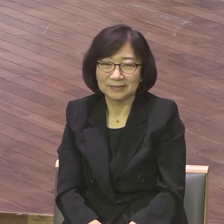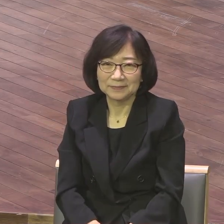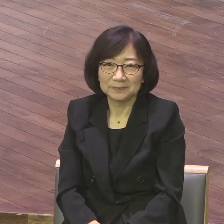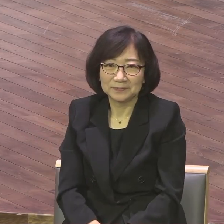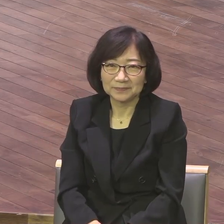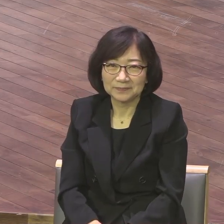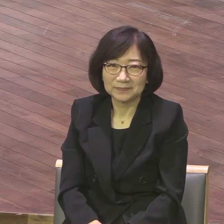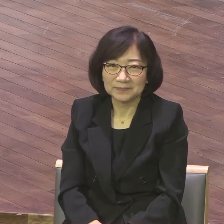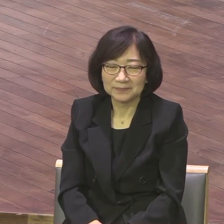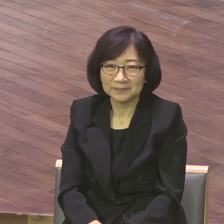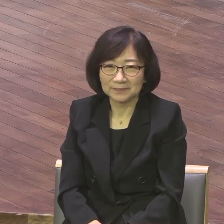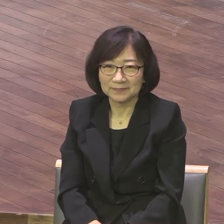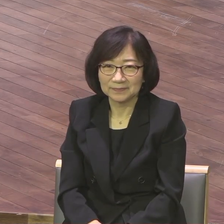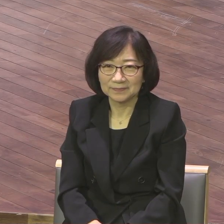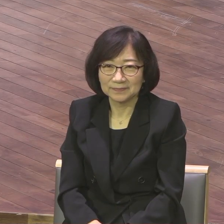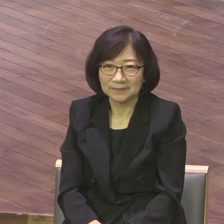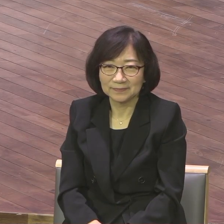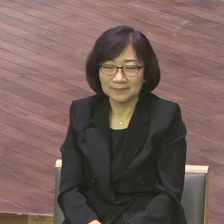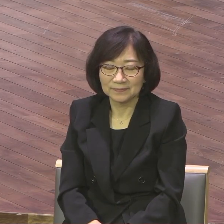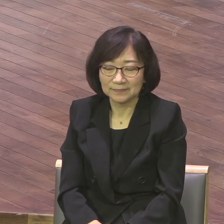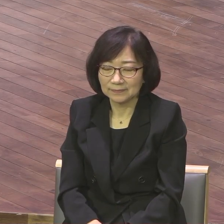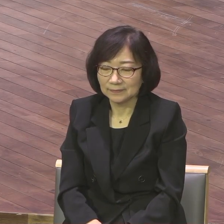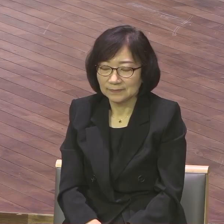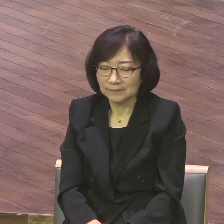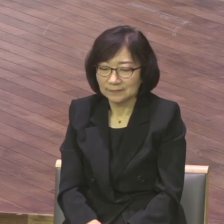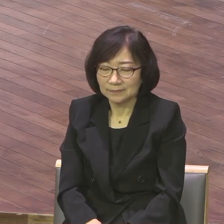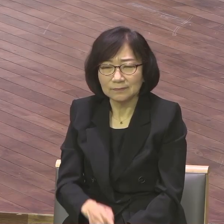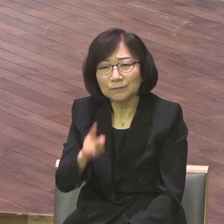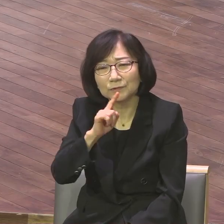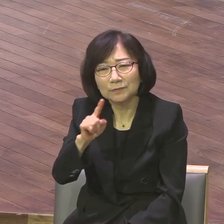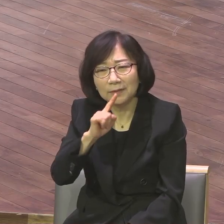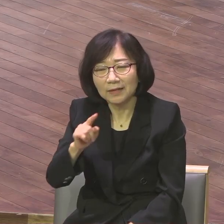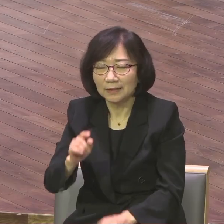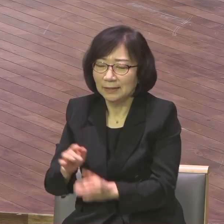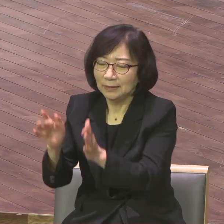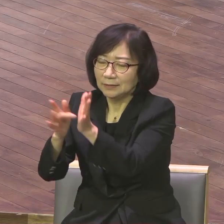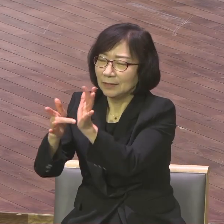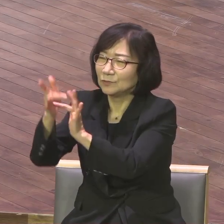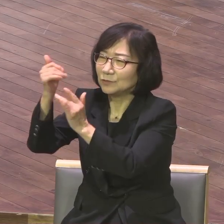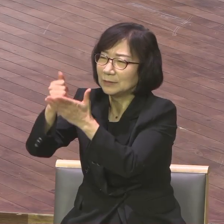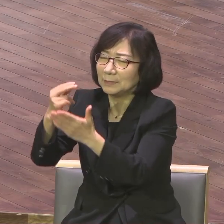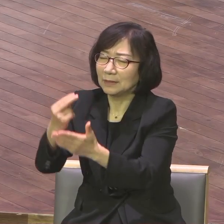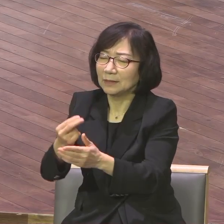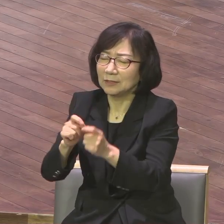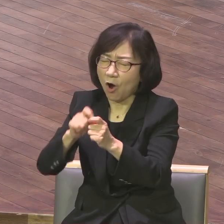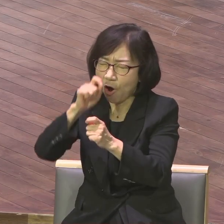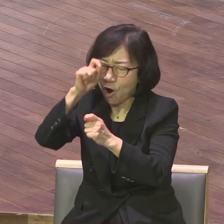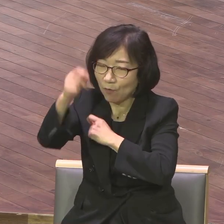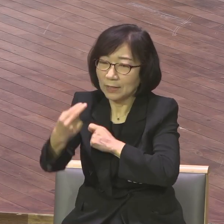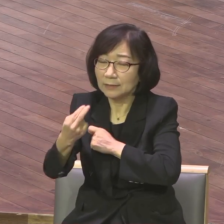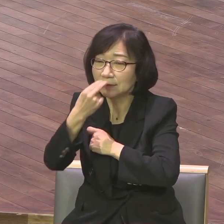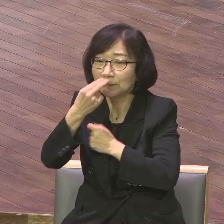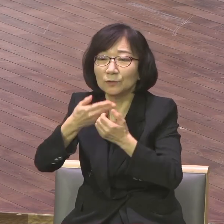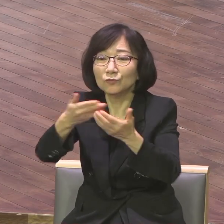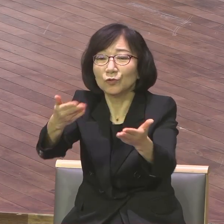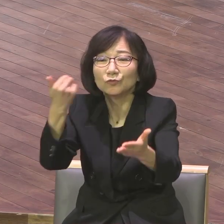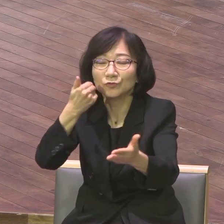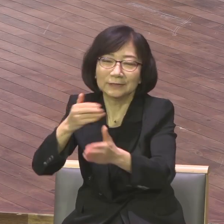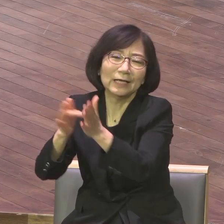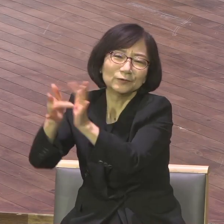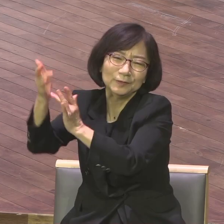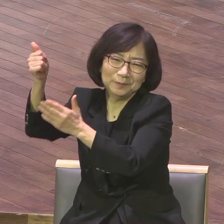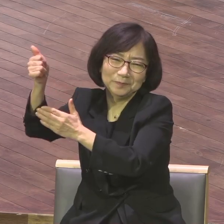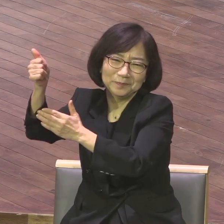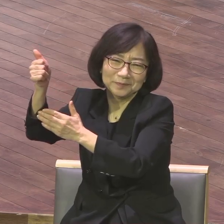예수님께서 영원한 생명을 주시는 분이시다. 예수를 믿는 자만